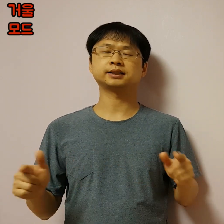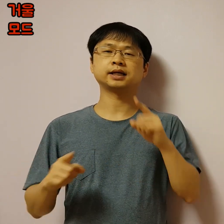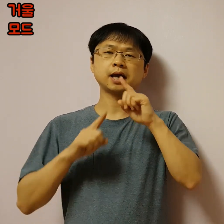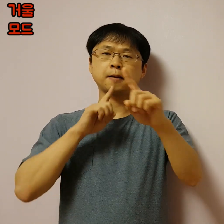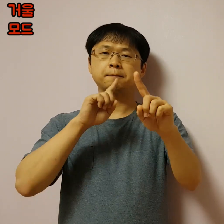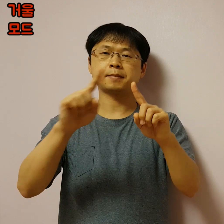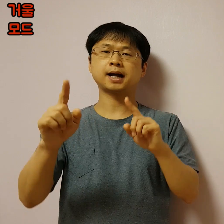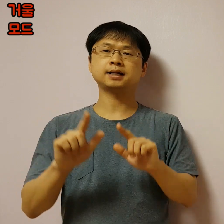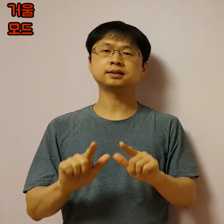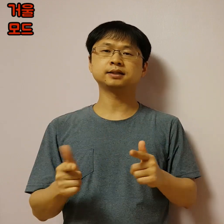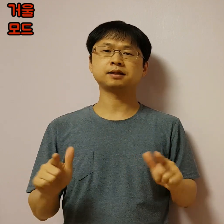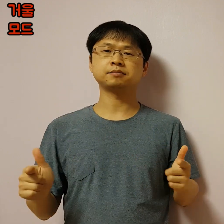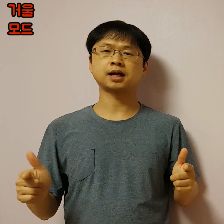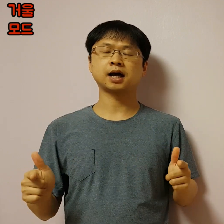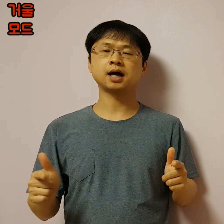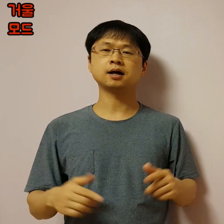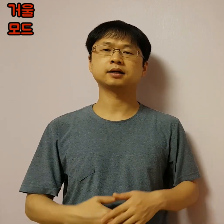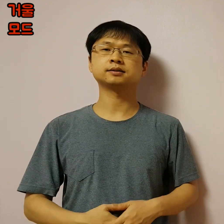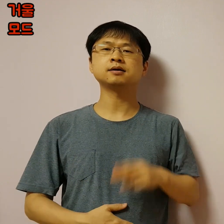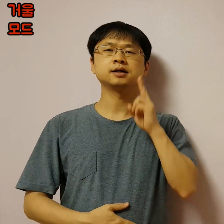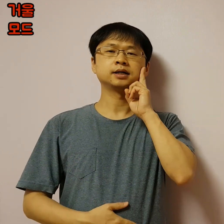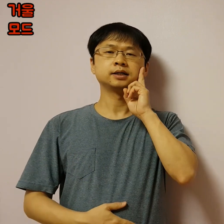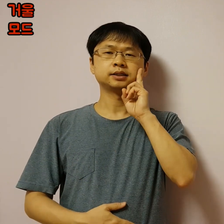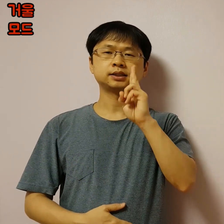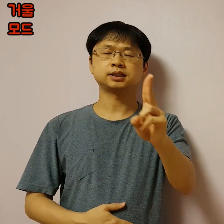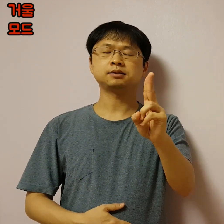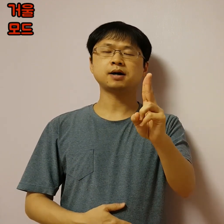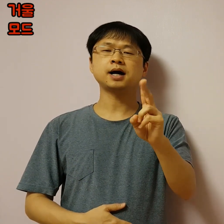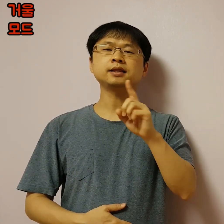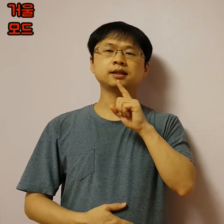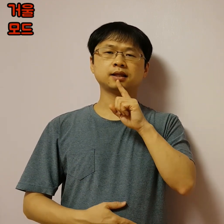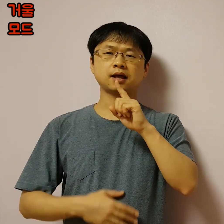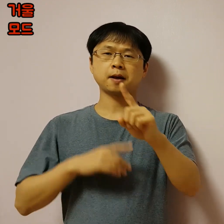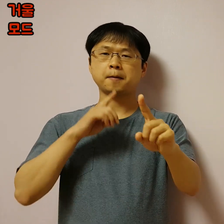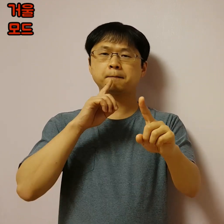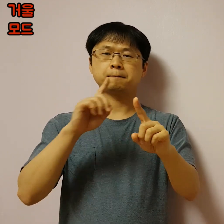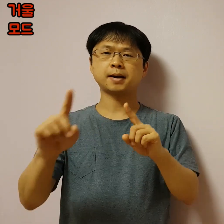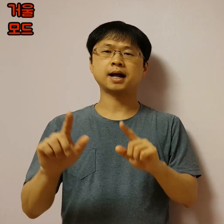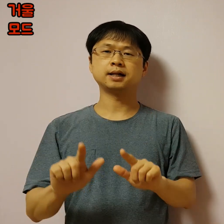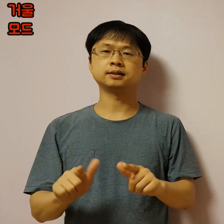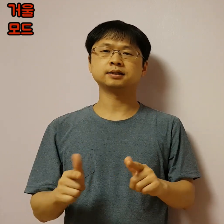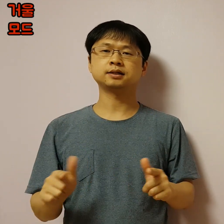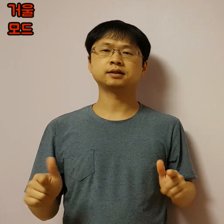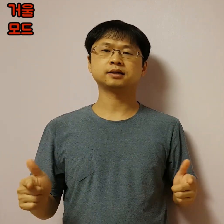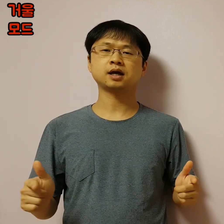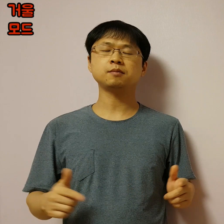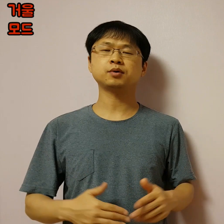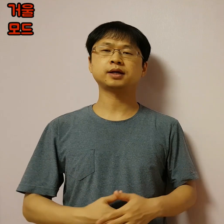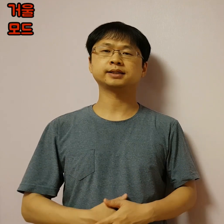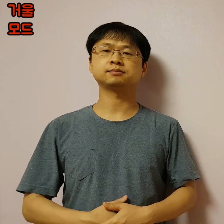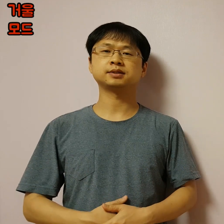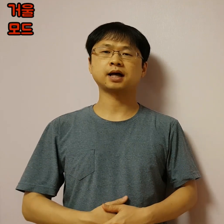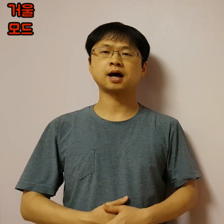가지. 말들이 됩니다. 그래서 심한 말들. 이렇게